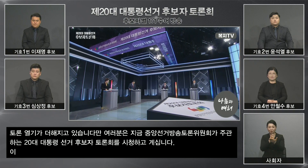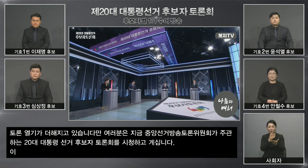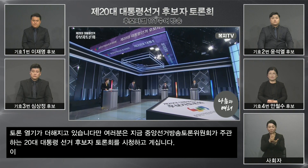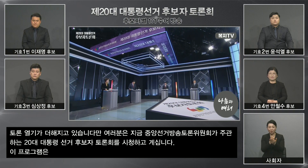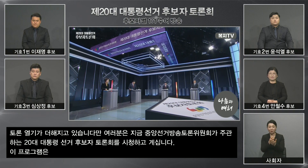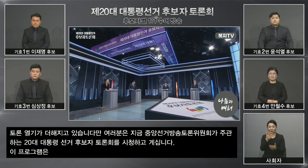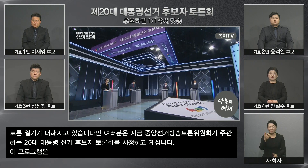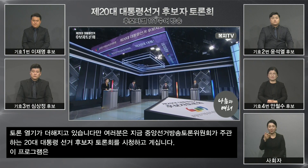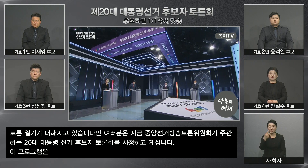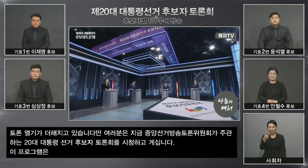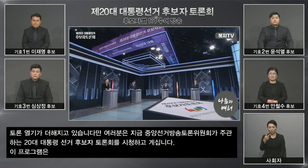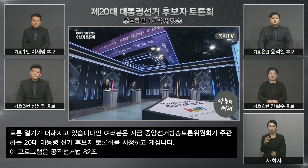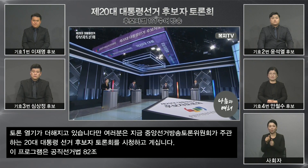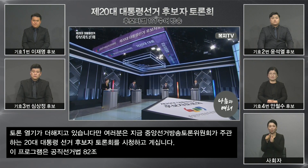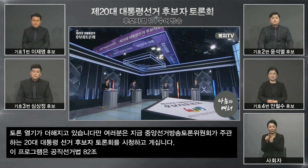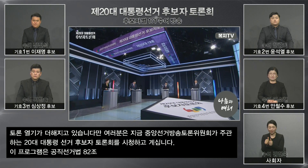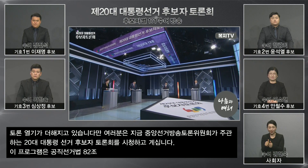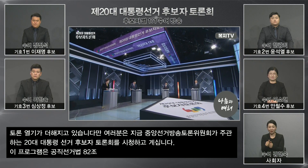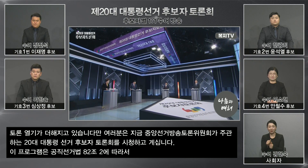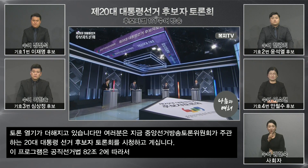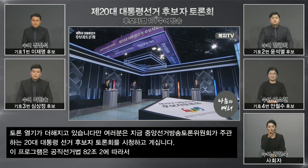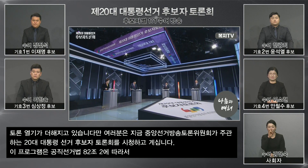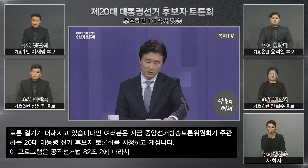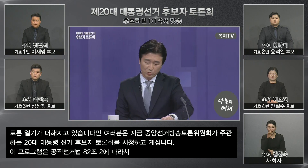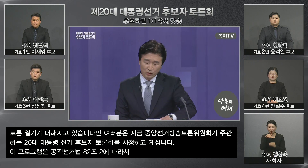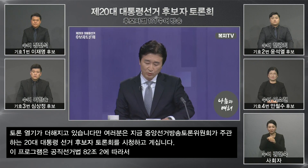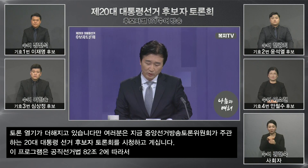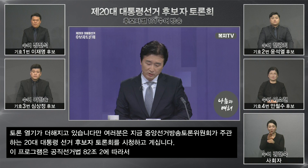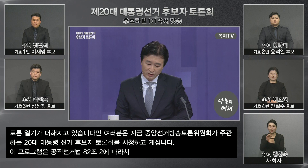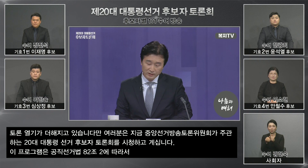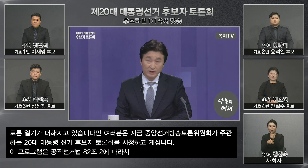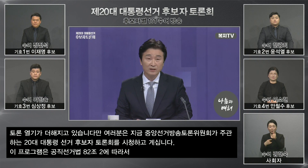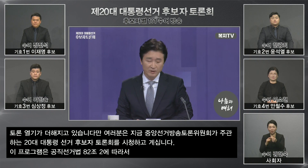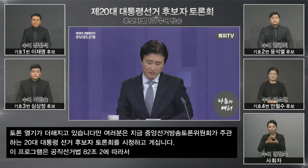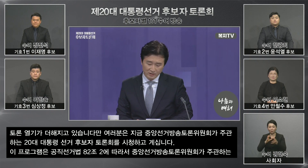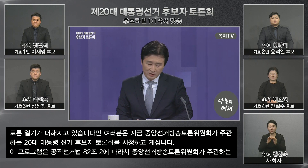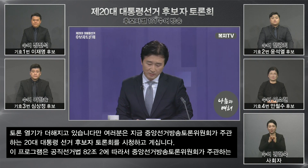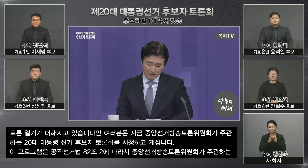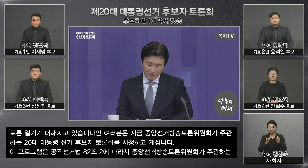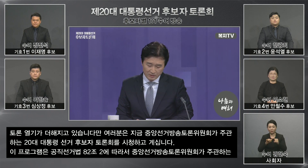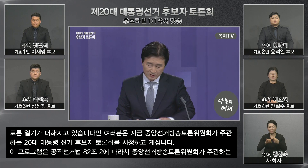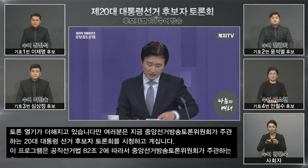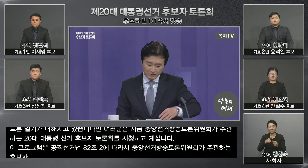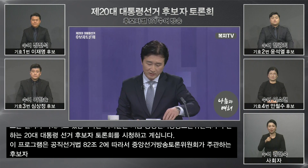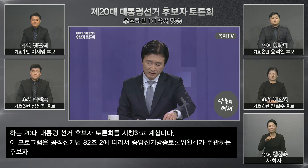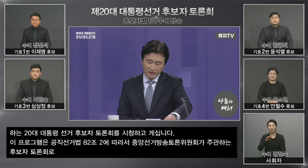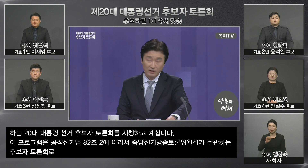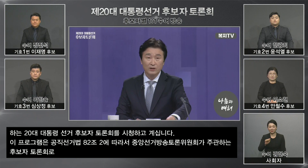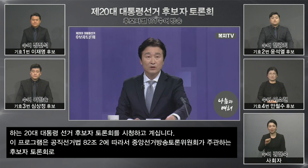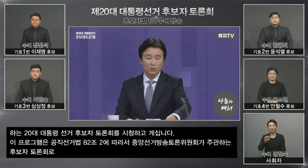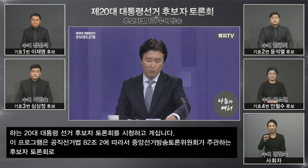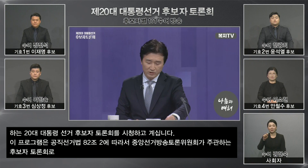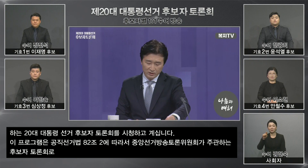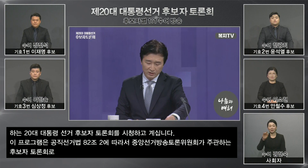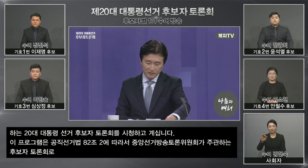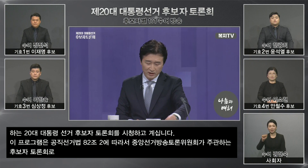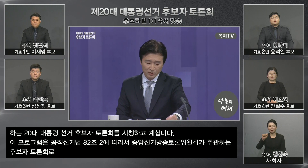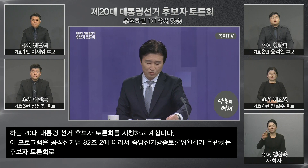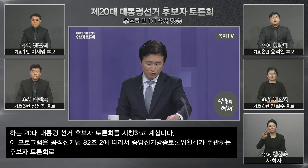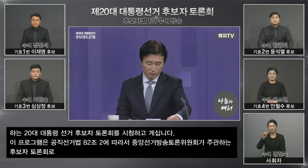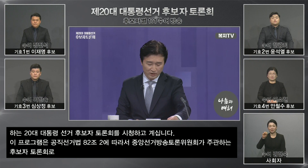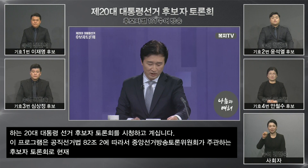따라서 중앙선거방송 토론위원회가 주관하는 후보자 토론회로 현재 KBS 1TV, MBC, SBS 등에